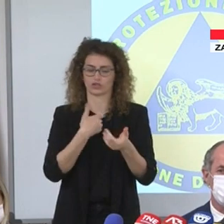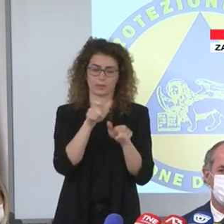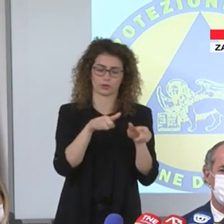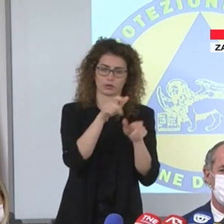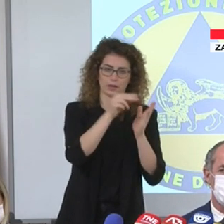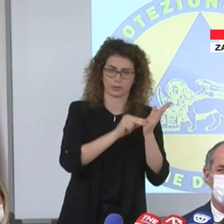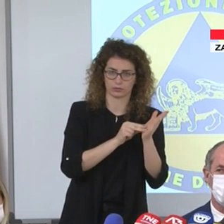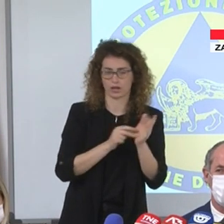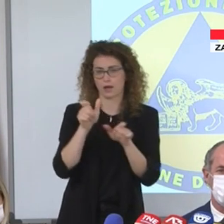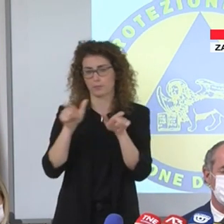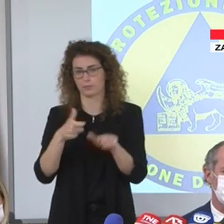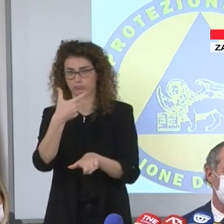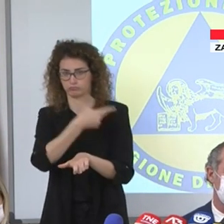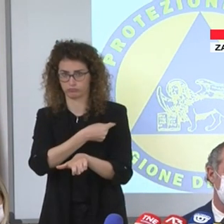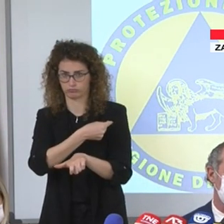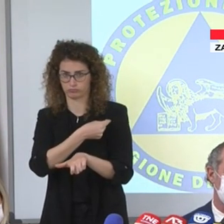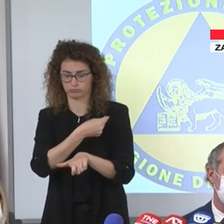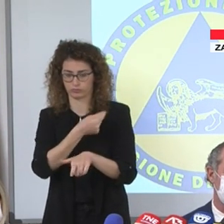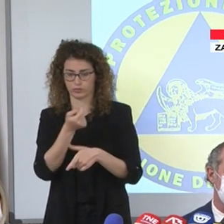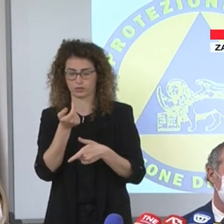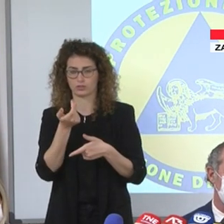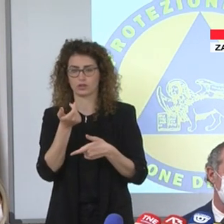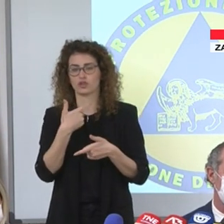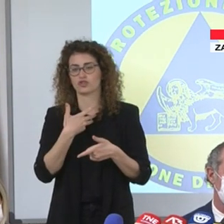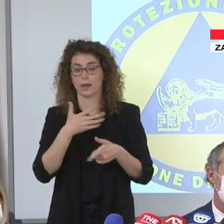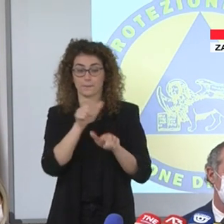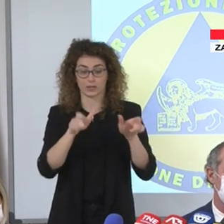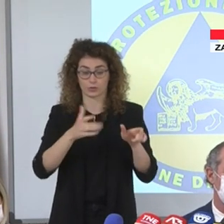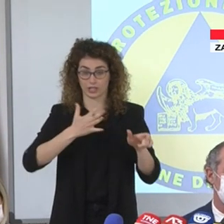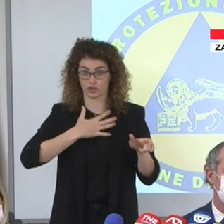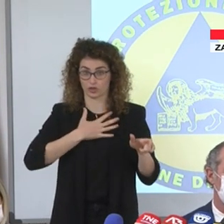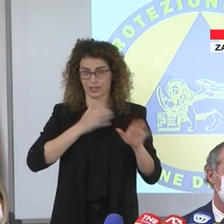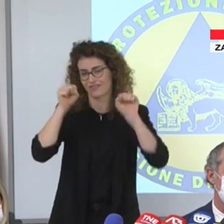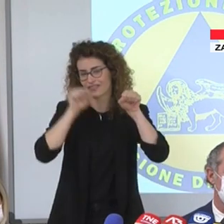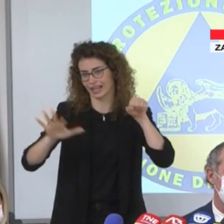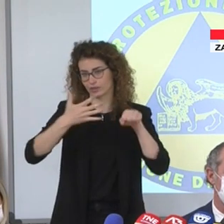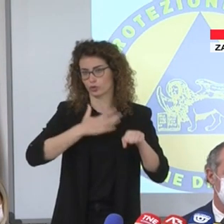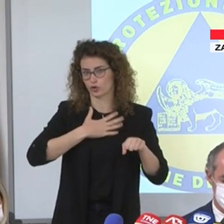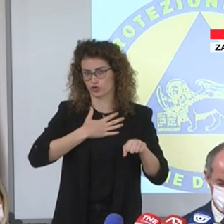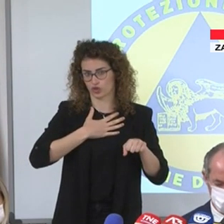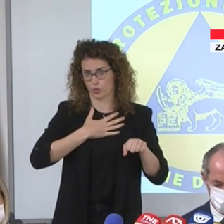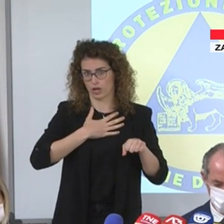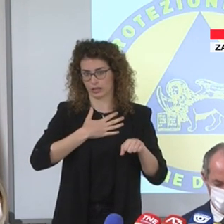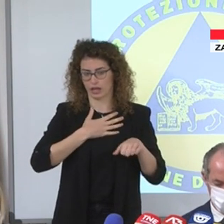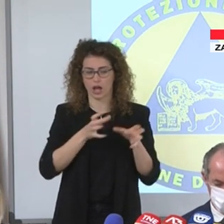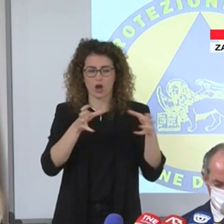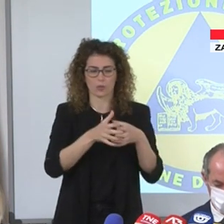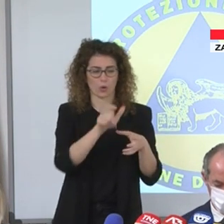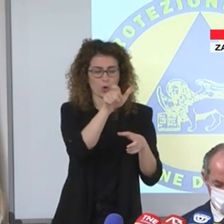prenotati e vaccinati noi abbiamo un Veneto di 50 anni su due che è già in pista.